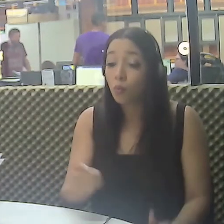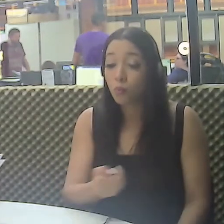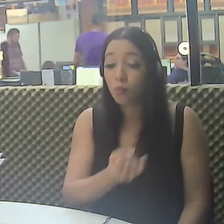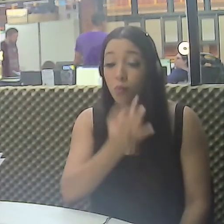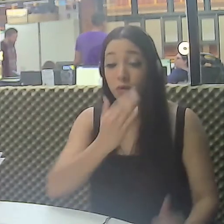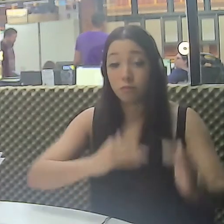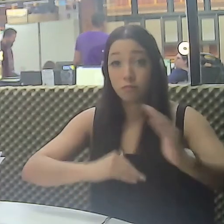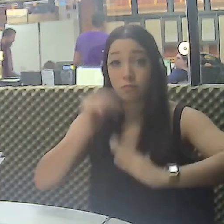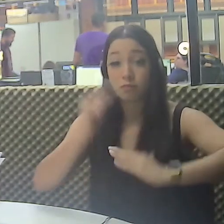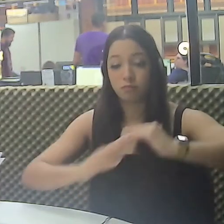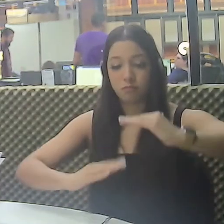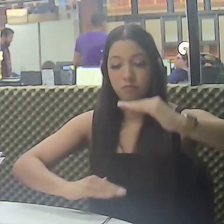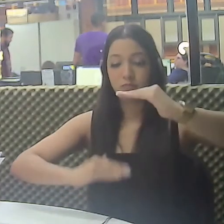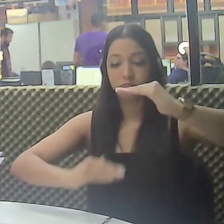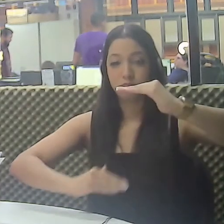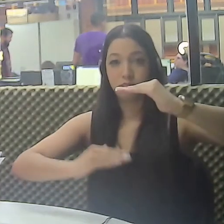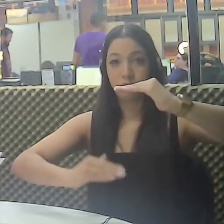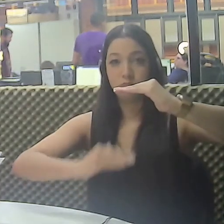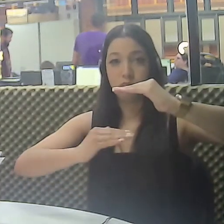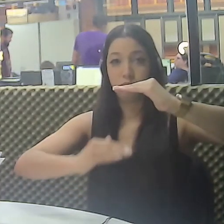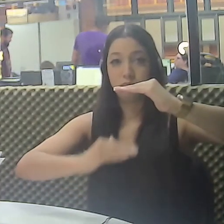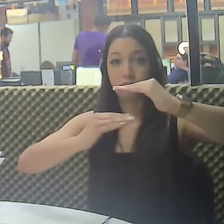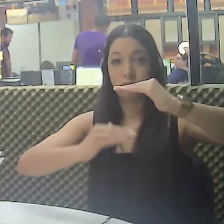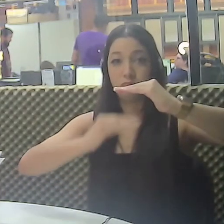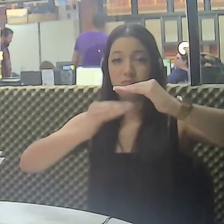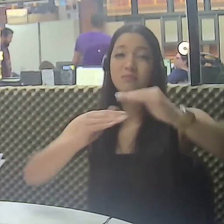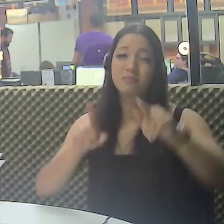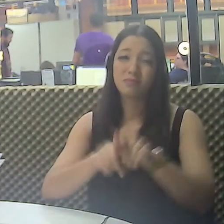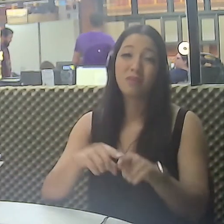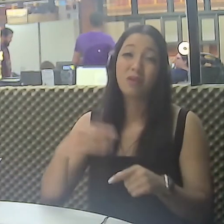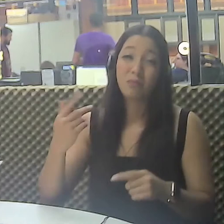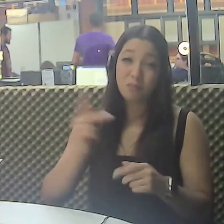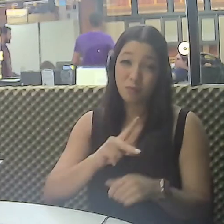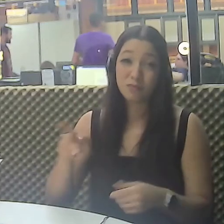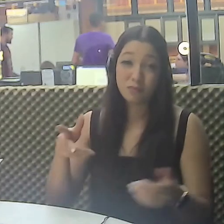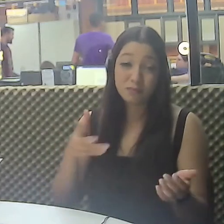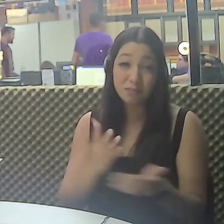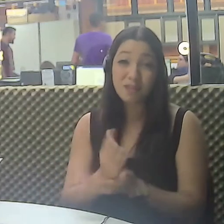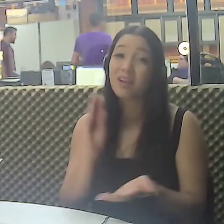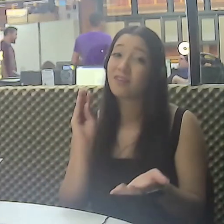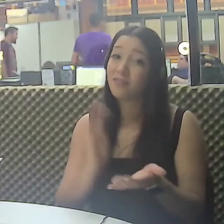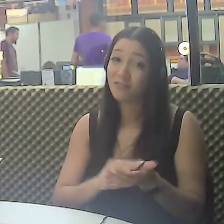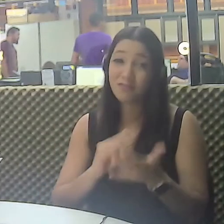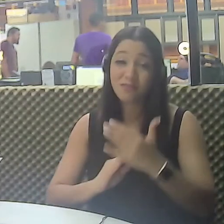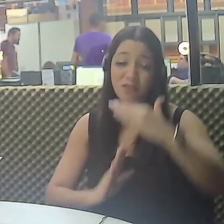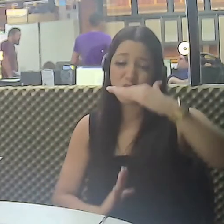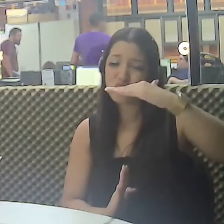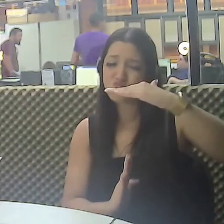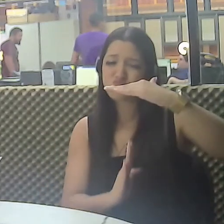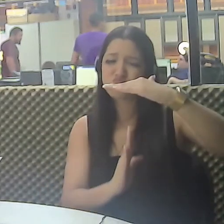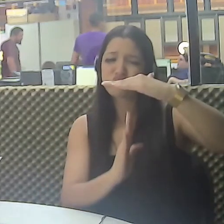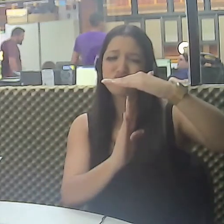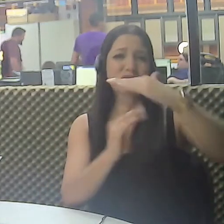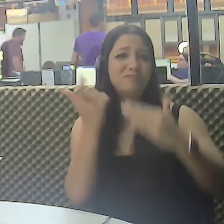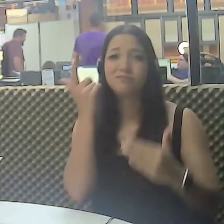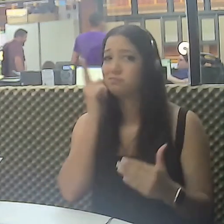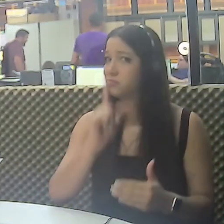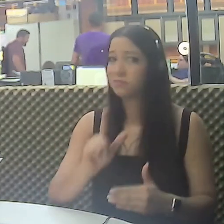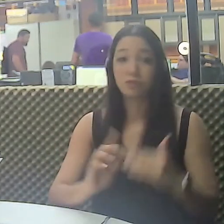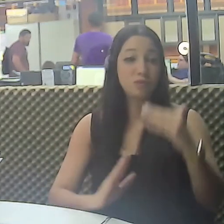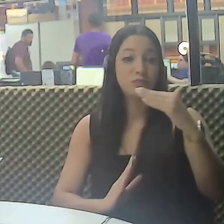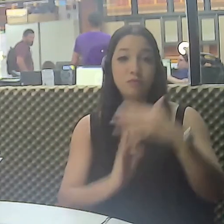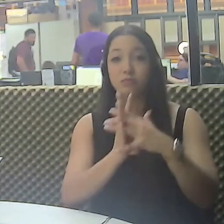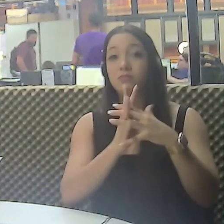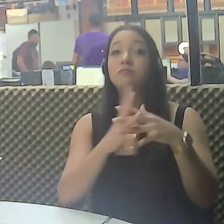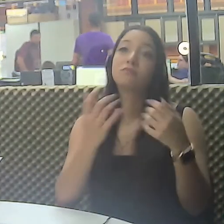de profissionais, sobretudo professores, que foram aprovadas, será insuficiente para atender a demanda